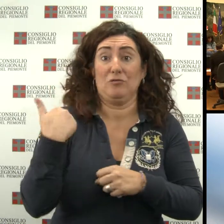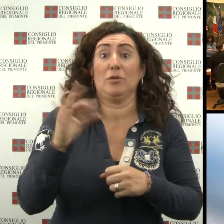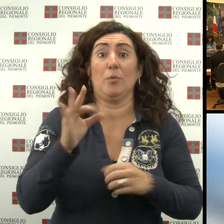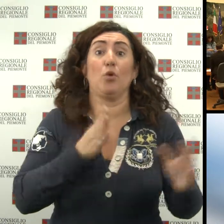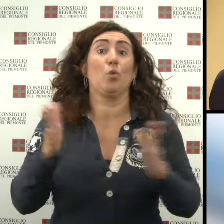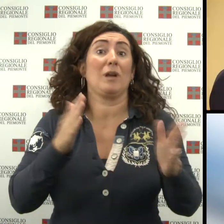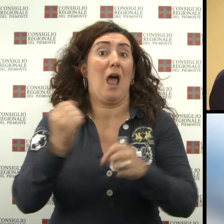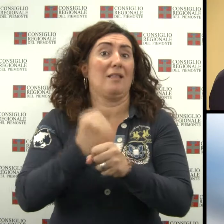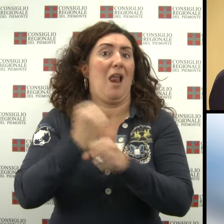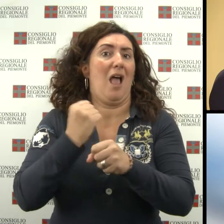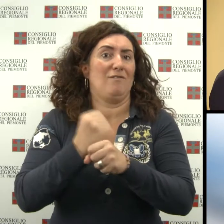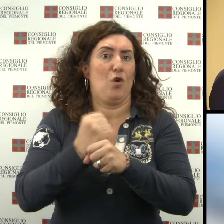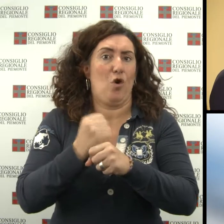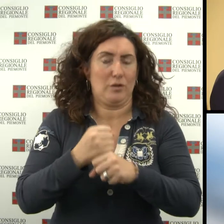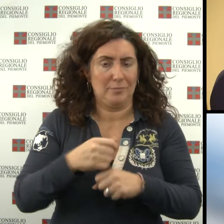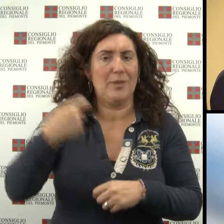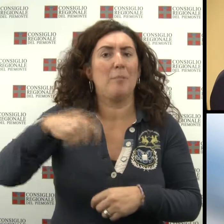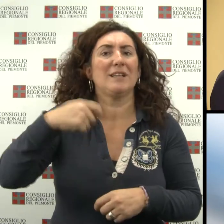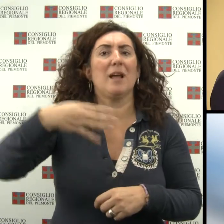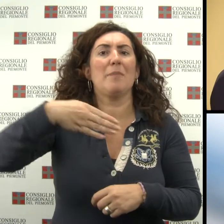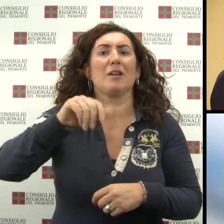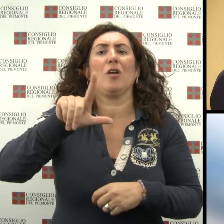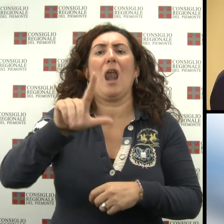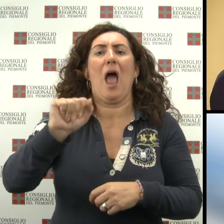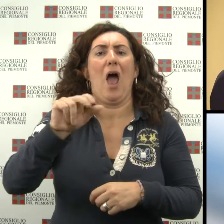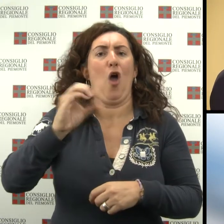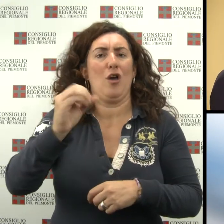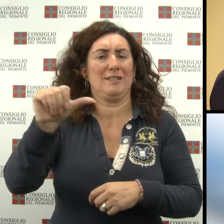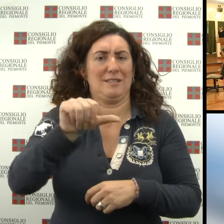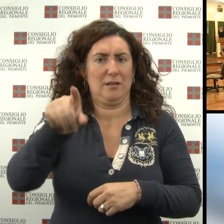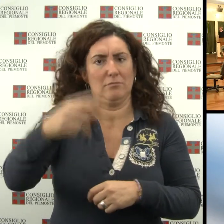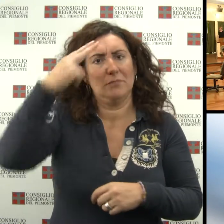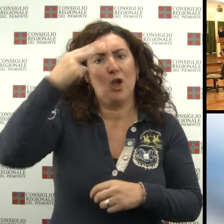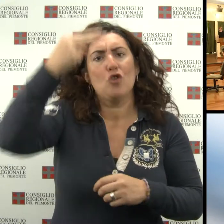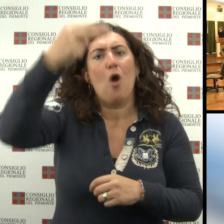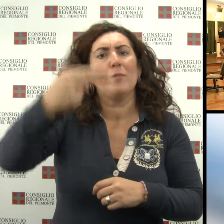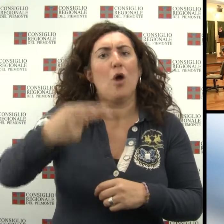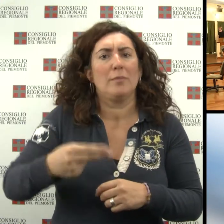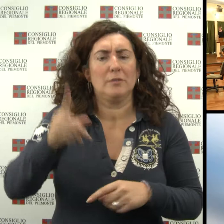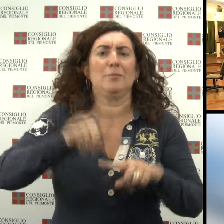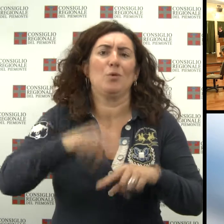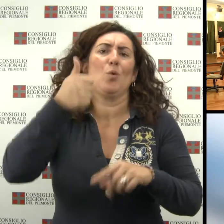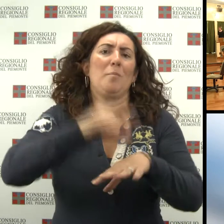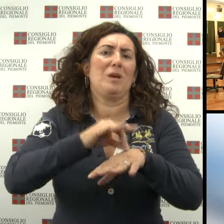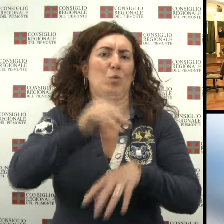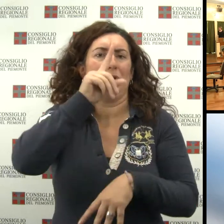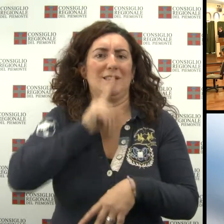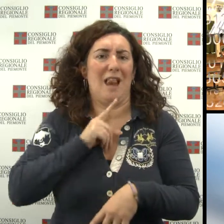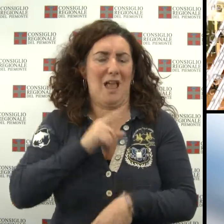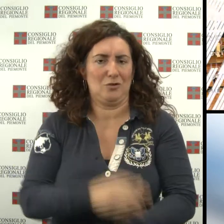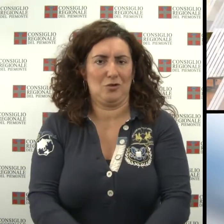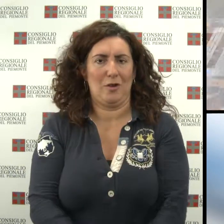lavoro. Il presidente Mauro Laus ha ricordato i nomi delle vittime, poi l'Assemblea ha osservato un minuto di silenzio.